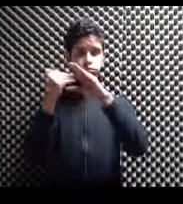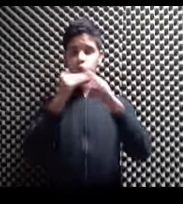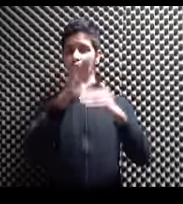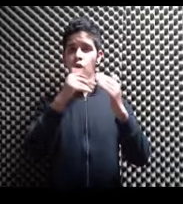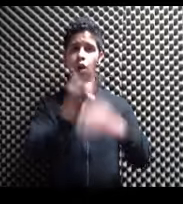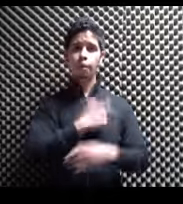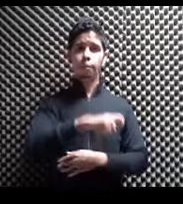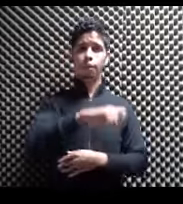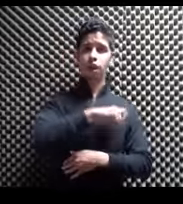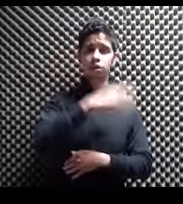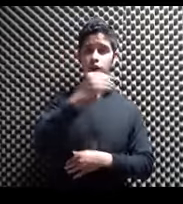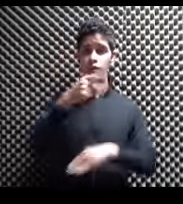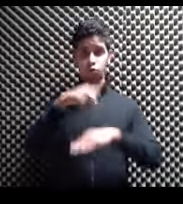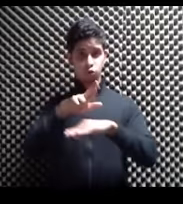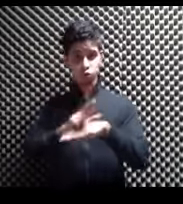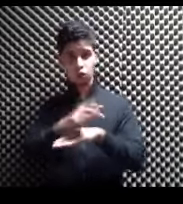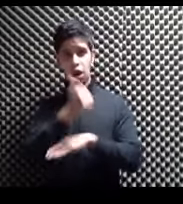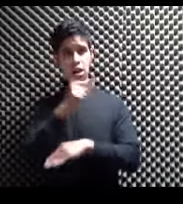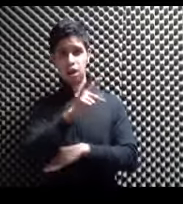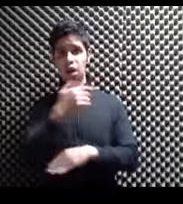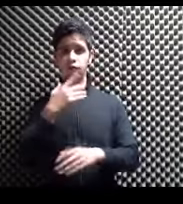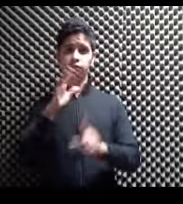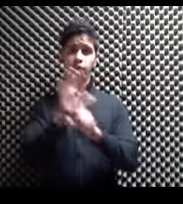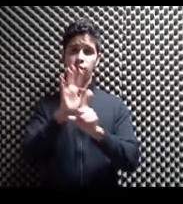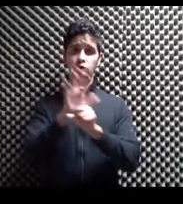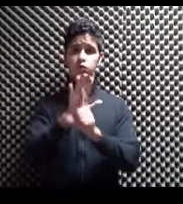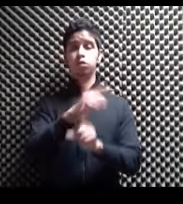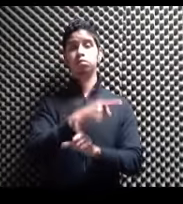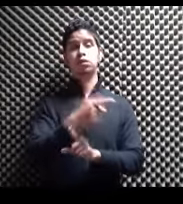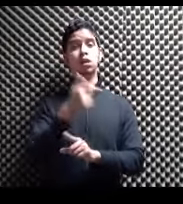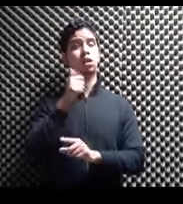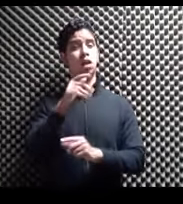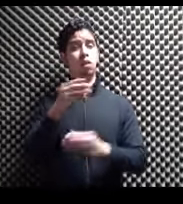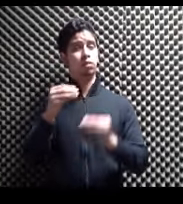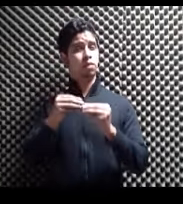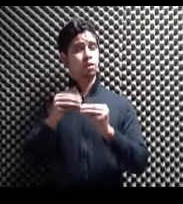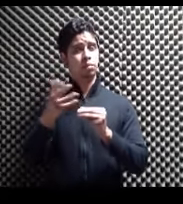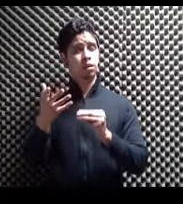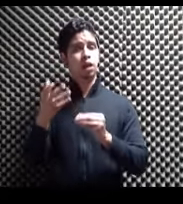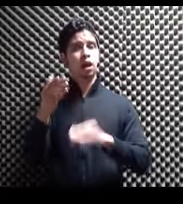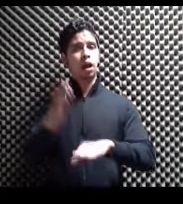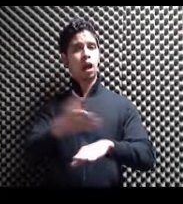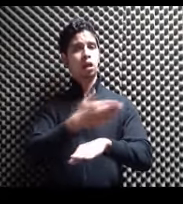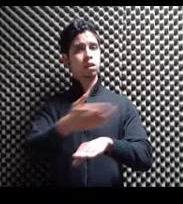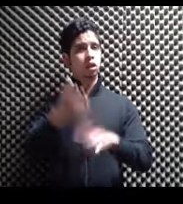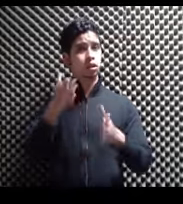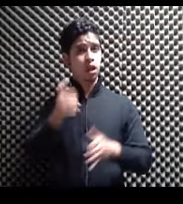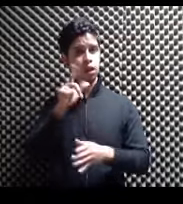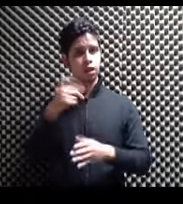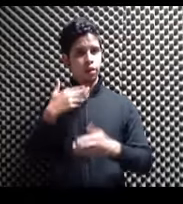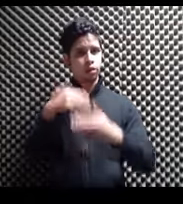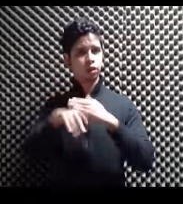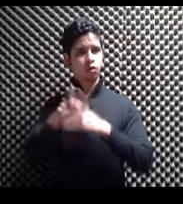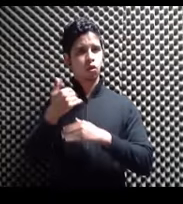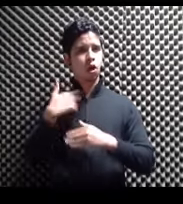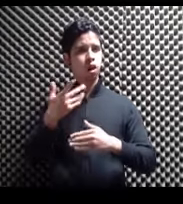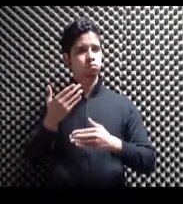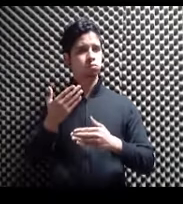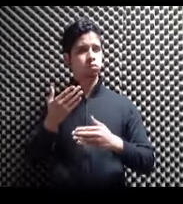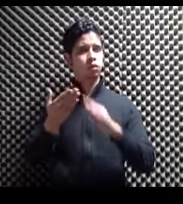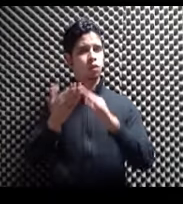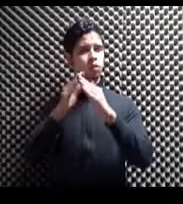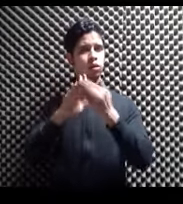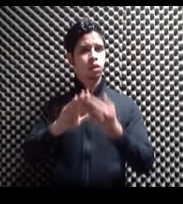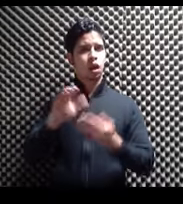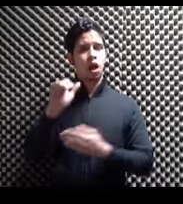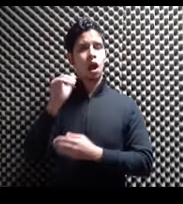Marisol, además de ser una cantante, en ese momento ya estaba entrando a la adolescencia, pero Marisol hizo muchísimos